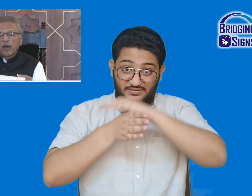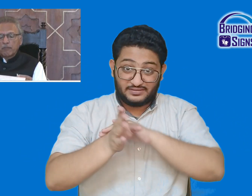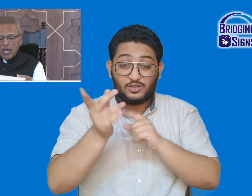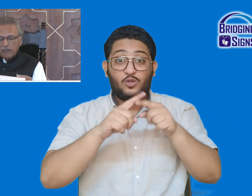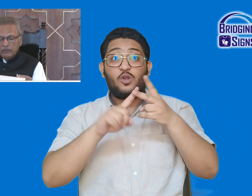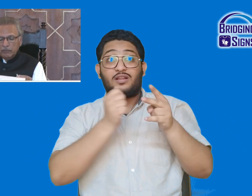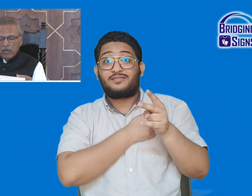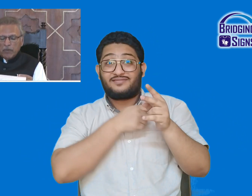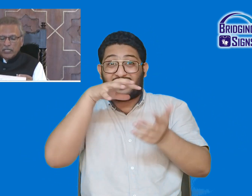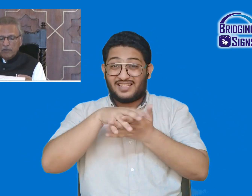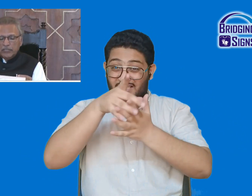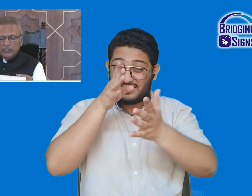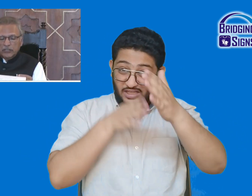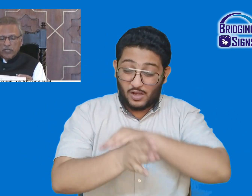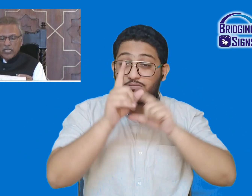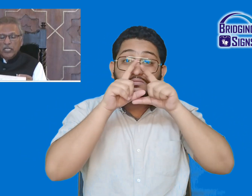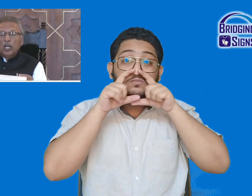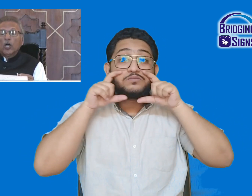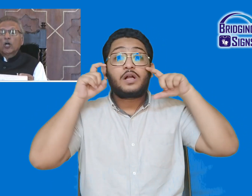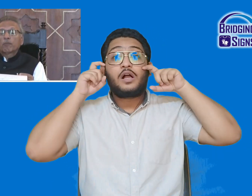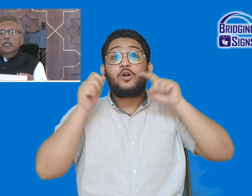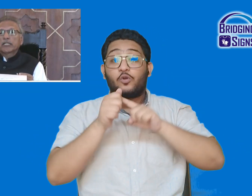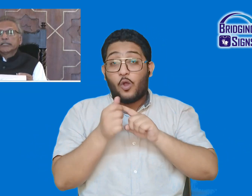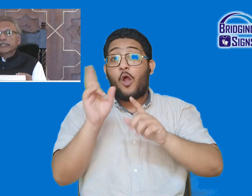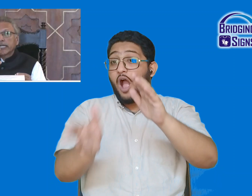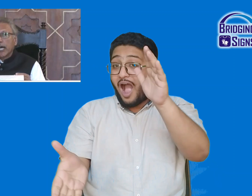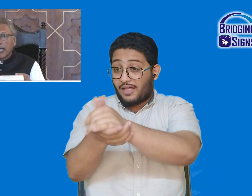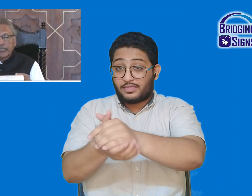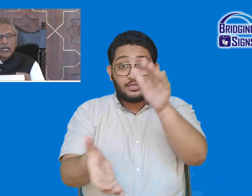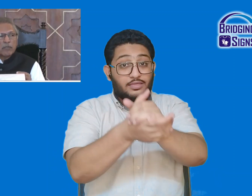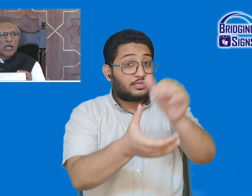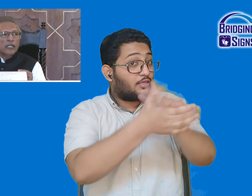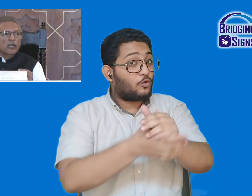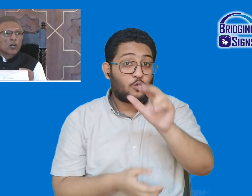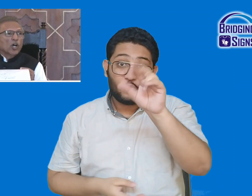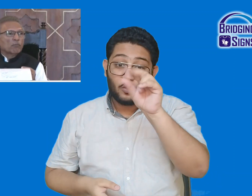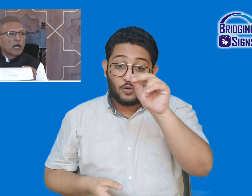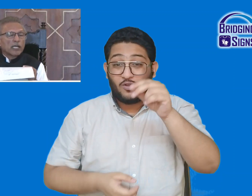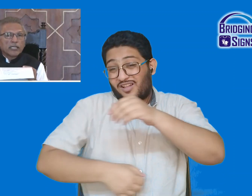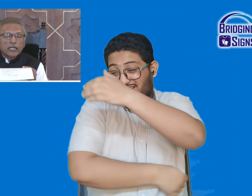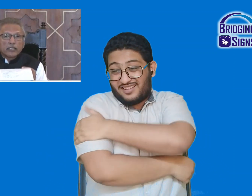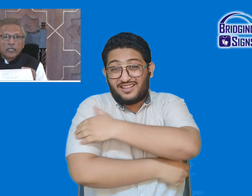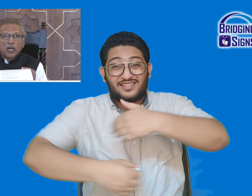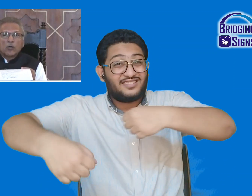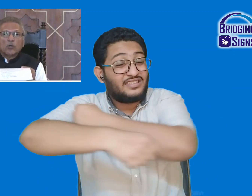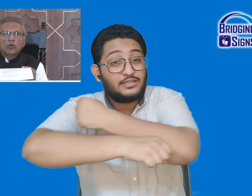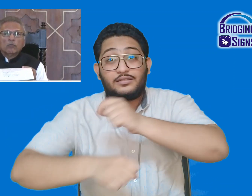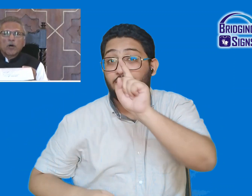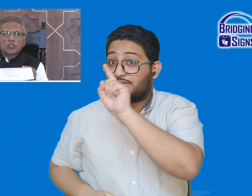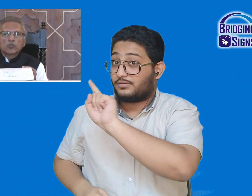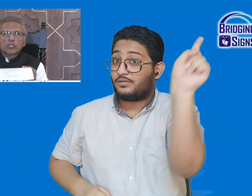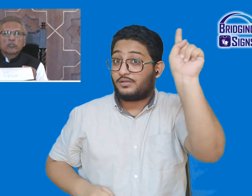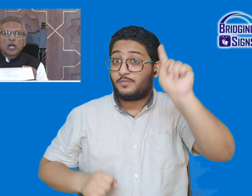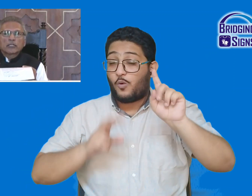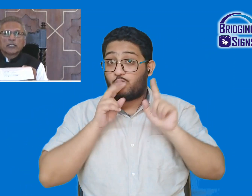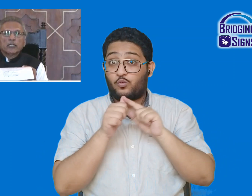اور امام بارگاہ میں تشریف لائیں اور پھر کسی سے ہاتھ نہ ملائیں اور بغل گیر نہ ہوں.